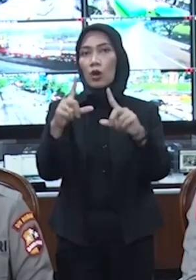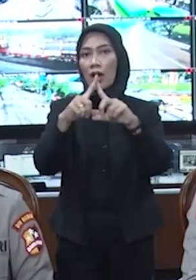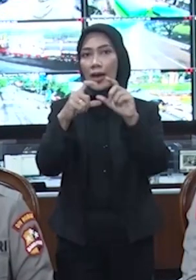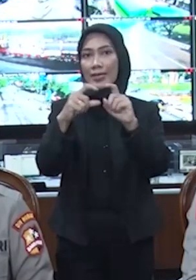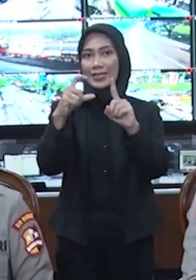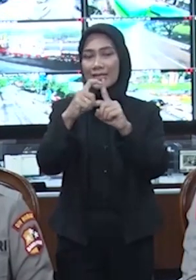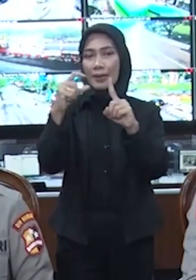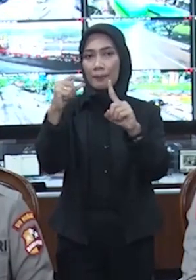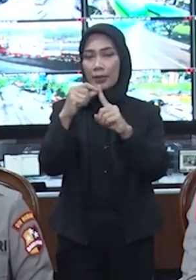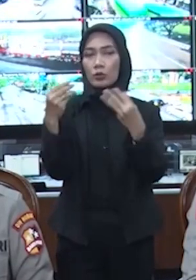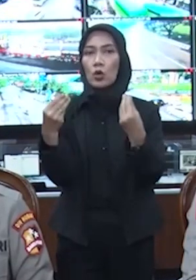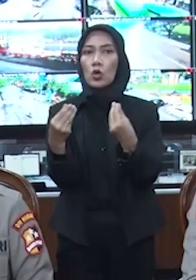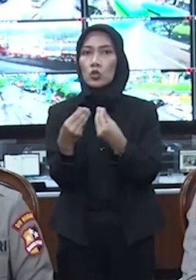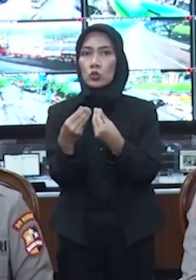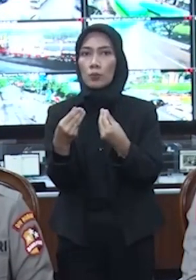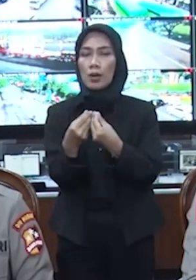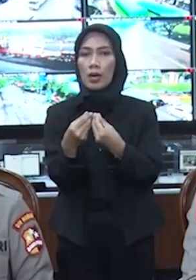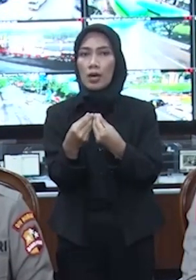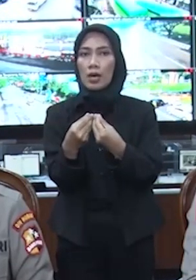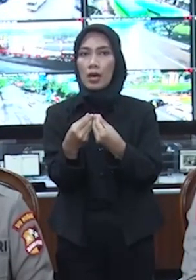ASDP sebanyak